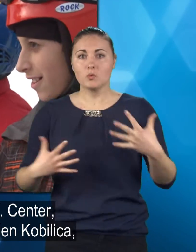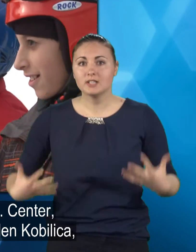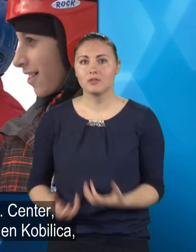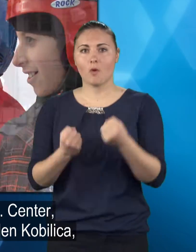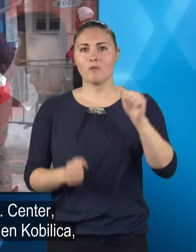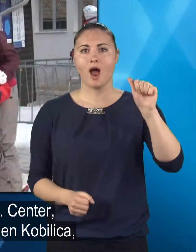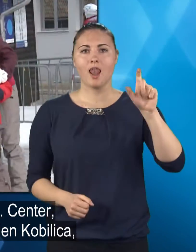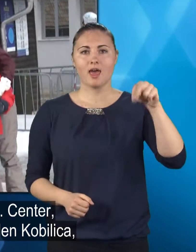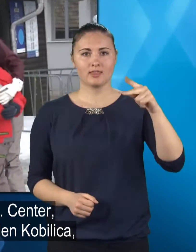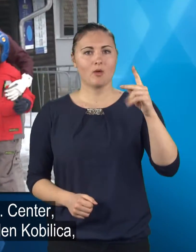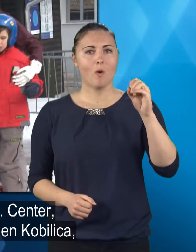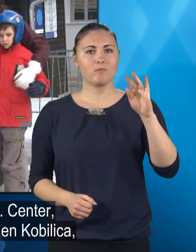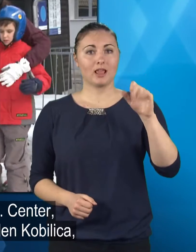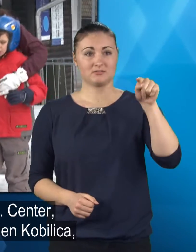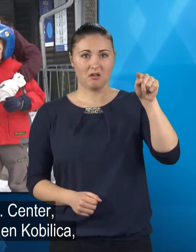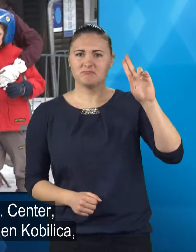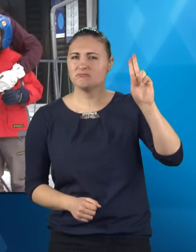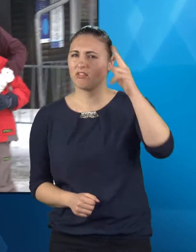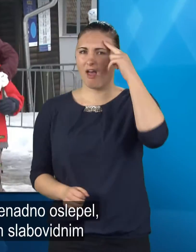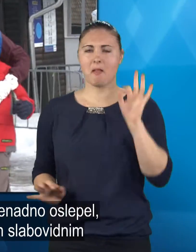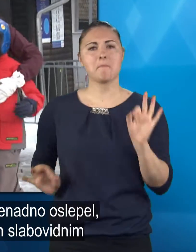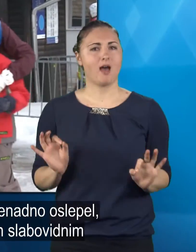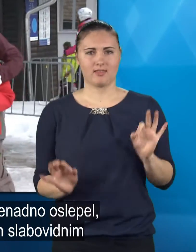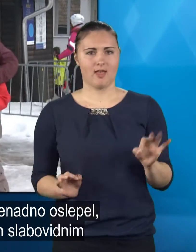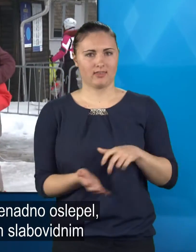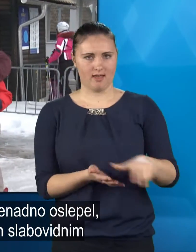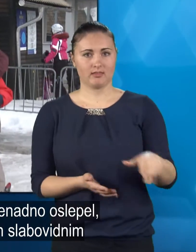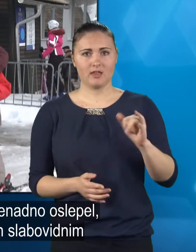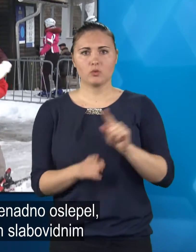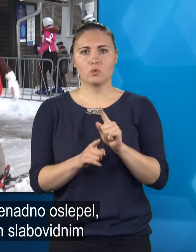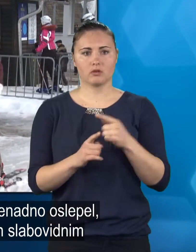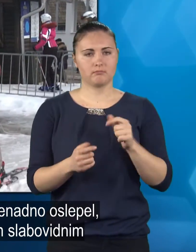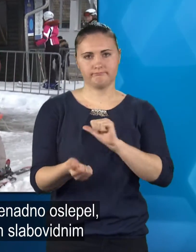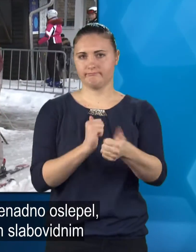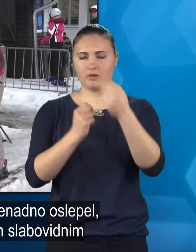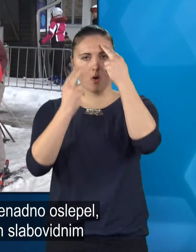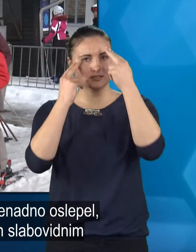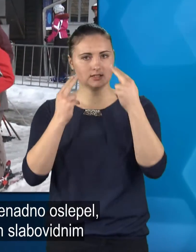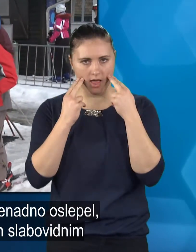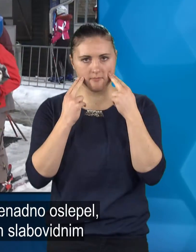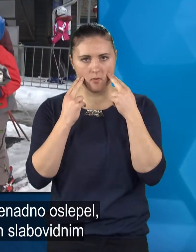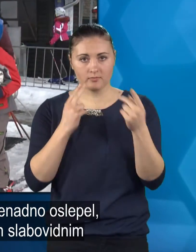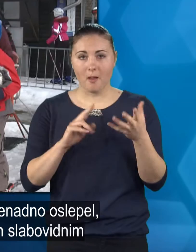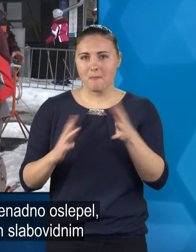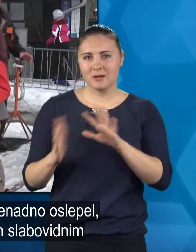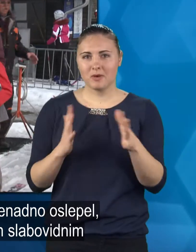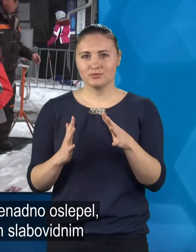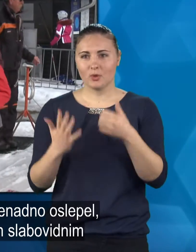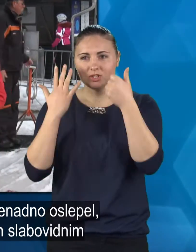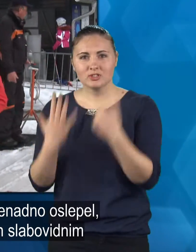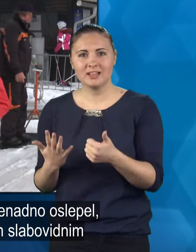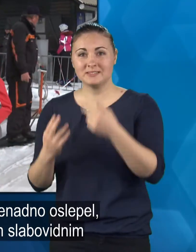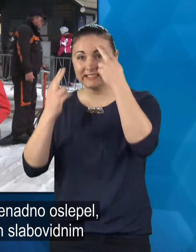Center, ki ga je ustanovil Alen Kobilica, znani maneken, ki je nedavno oslepel, približno